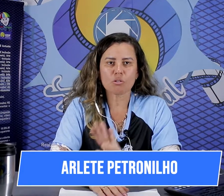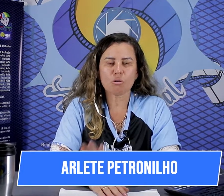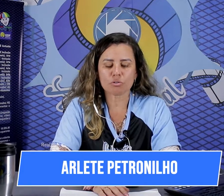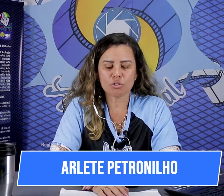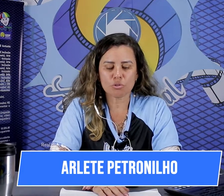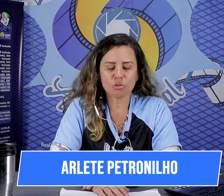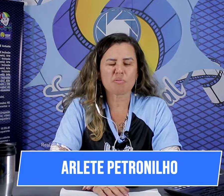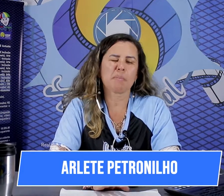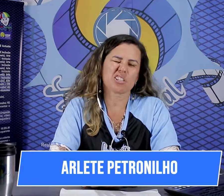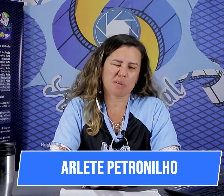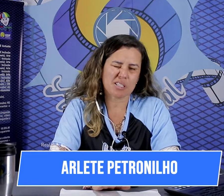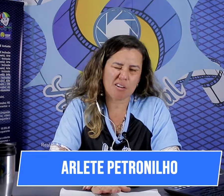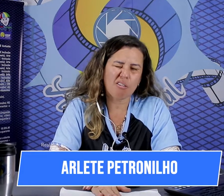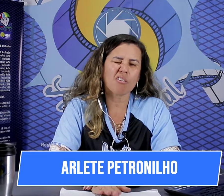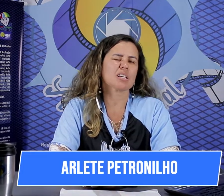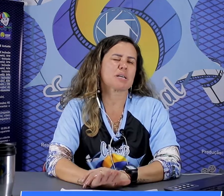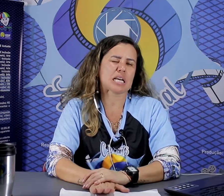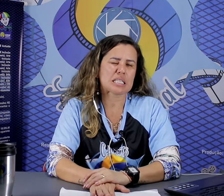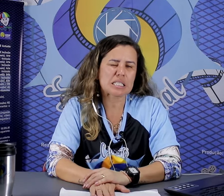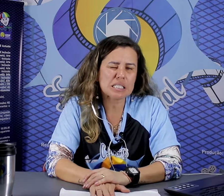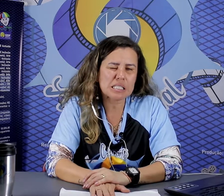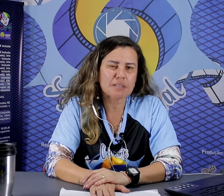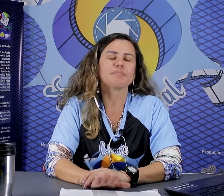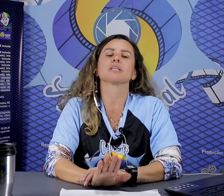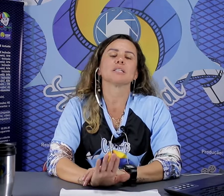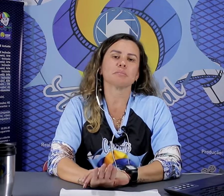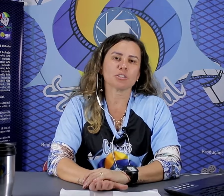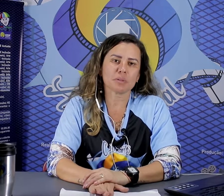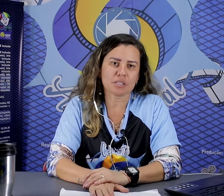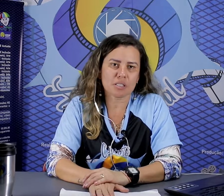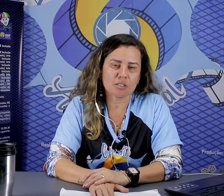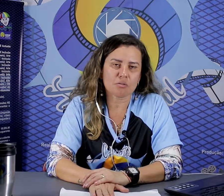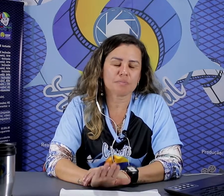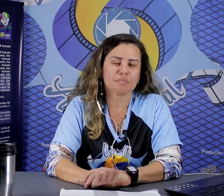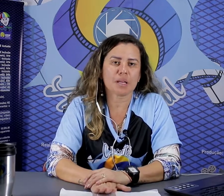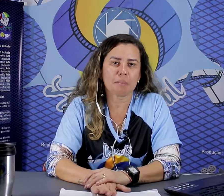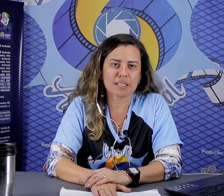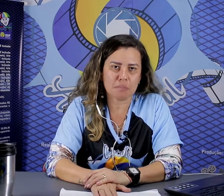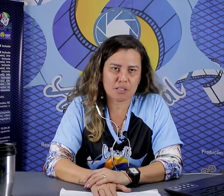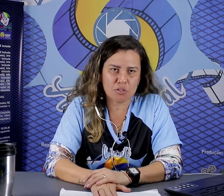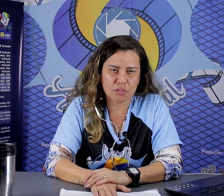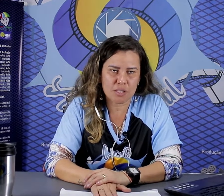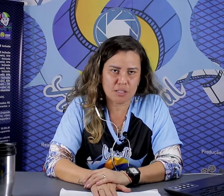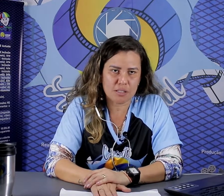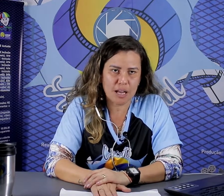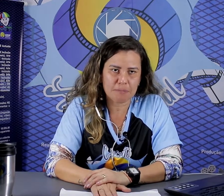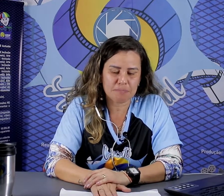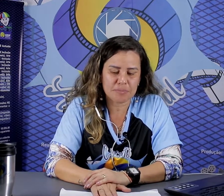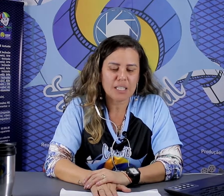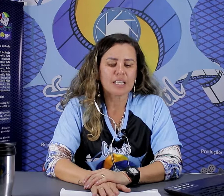encontro de hoje, uma parte mais teórica, mais chatinha, mas eu preciso da participação de vocês, tá?